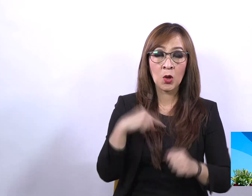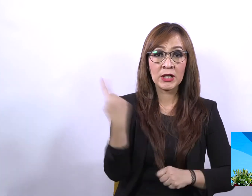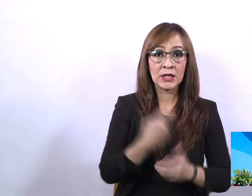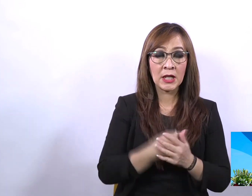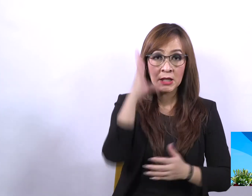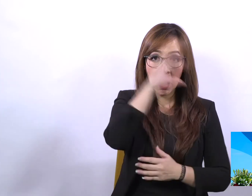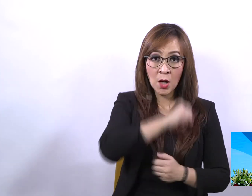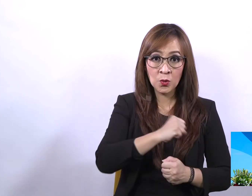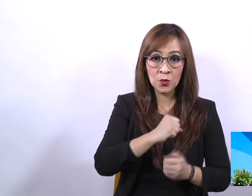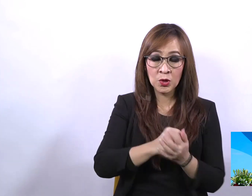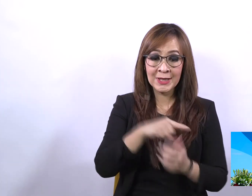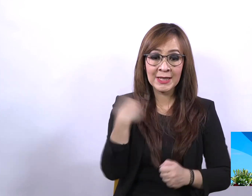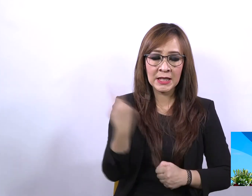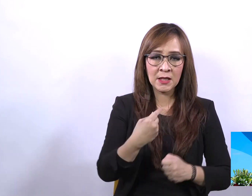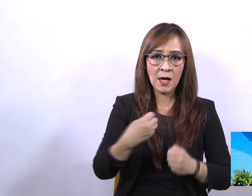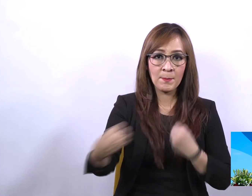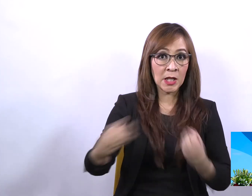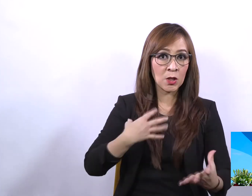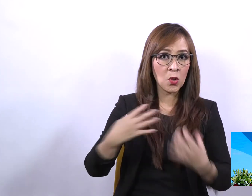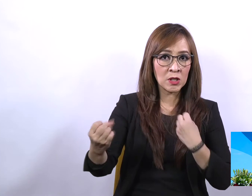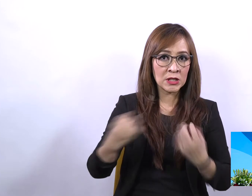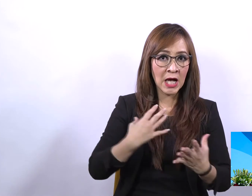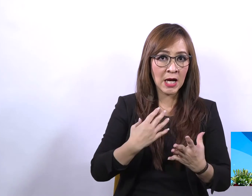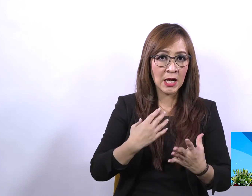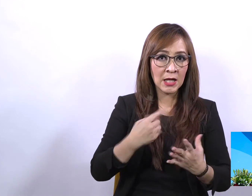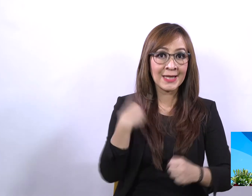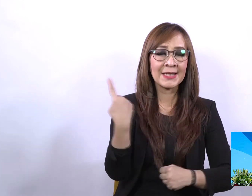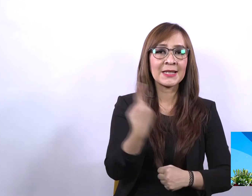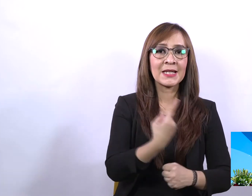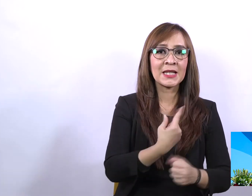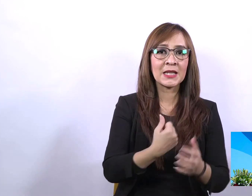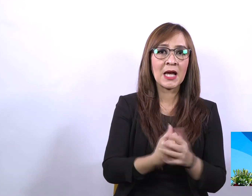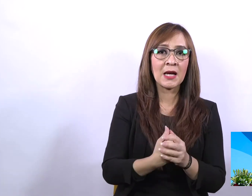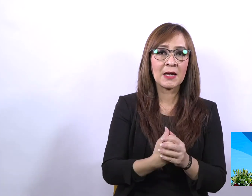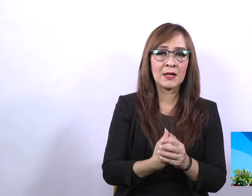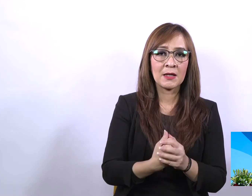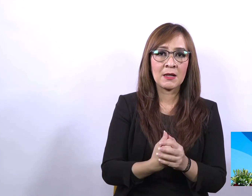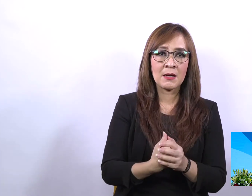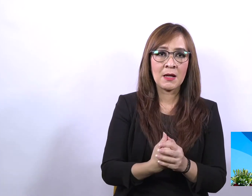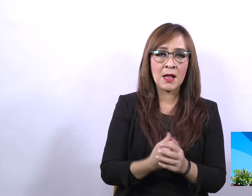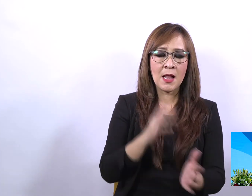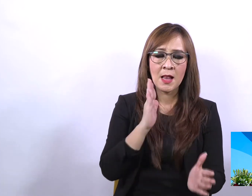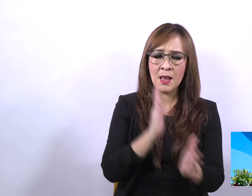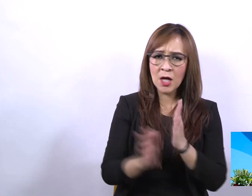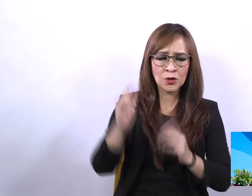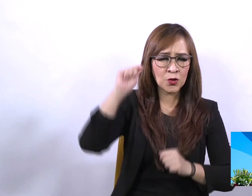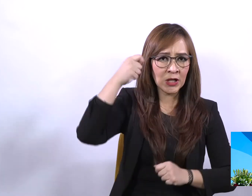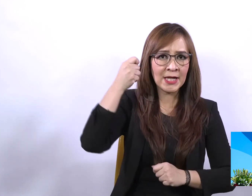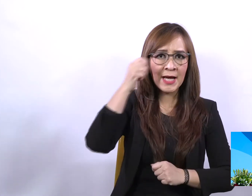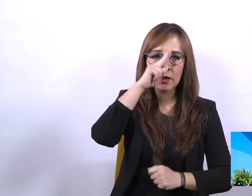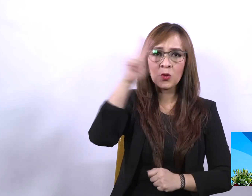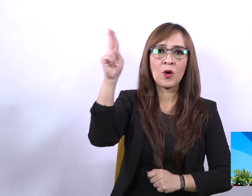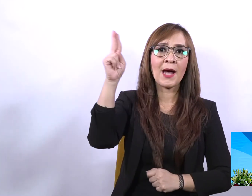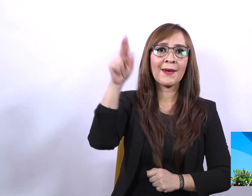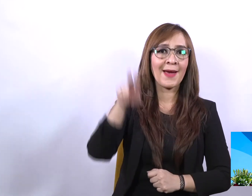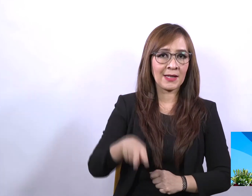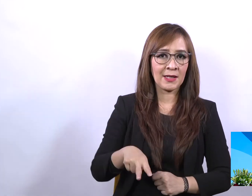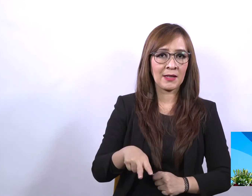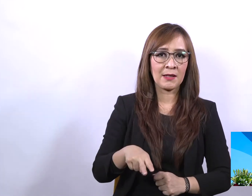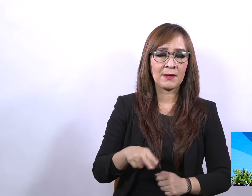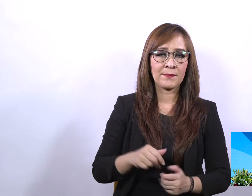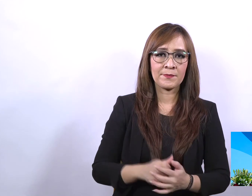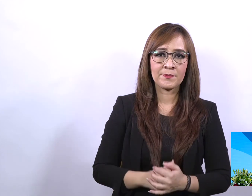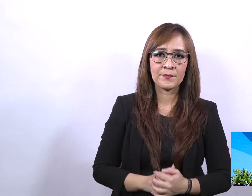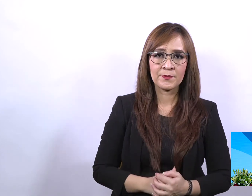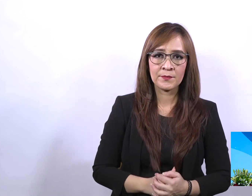artinya Roh Kudus aktif dalam diri saya hai tapi kalau saya sudah berdosa saya masih terus menikmati